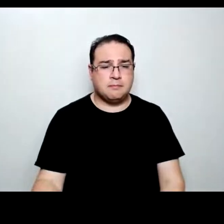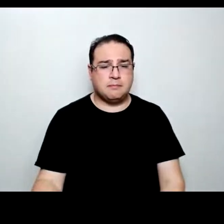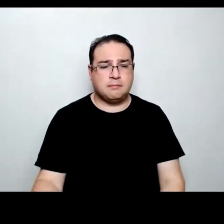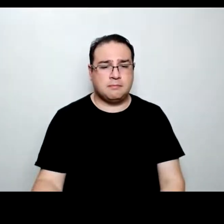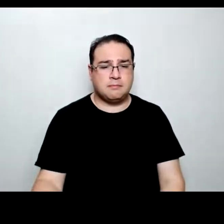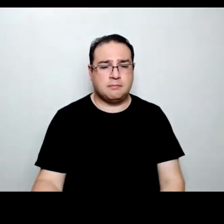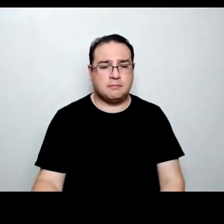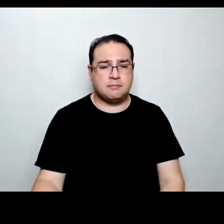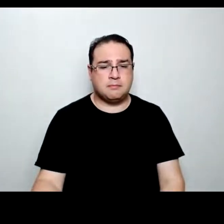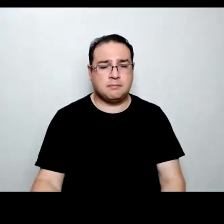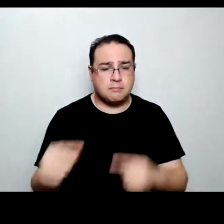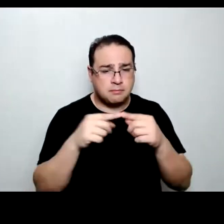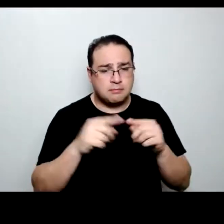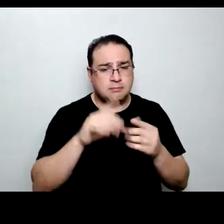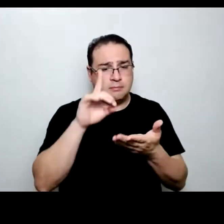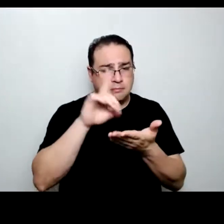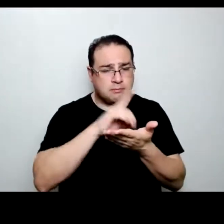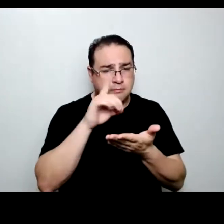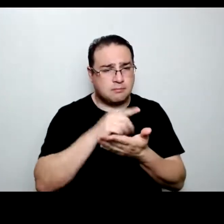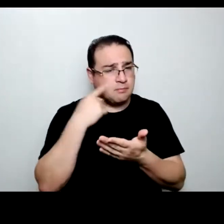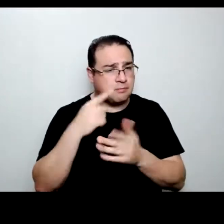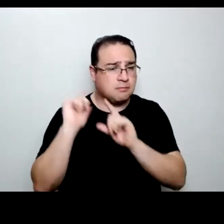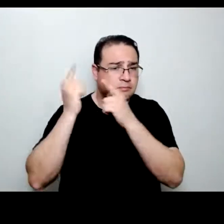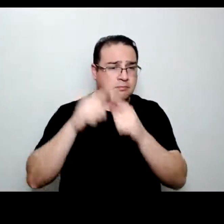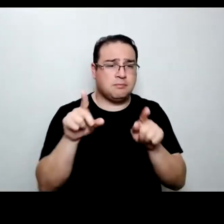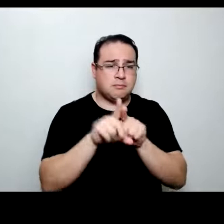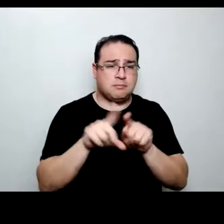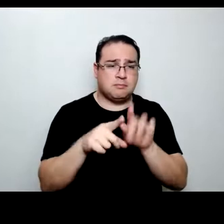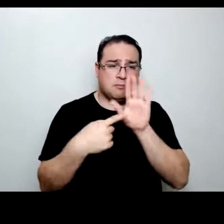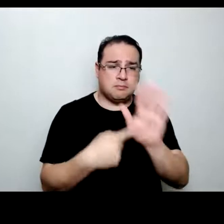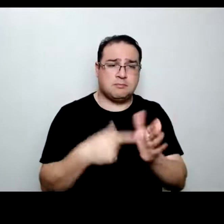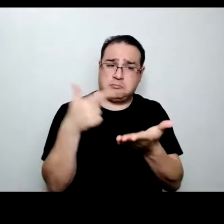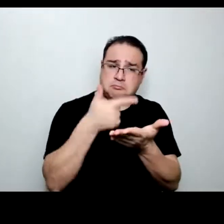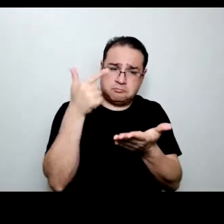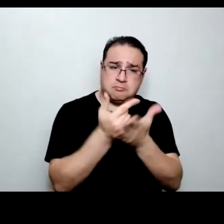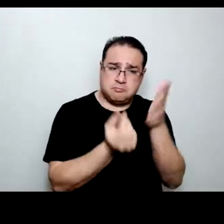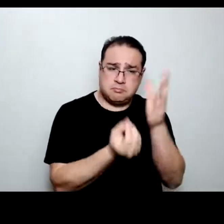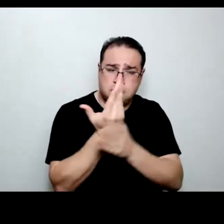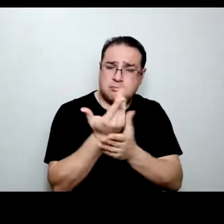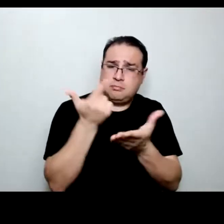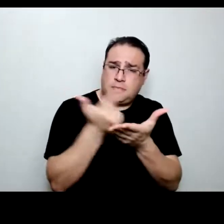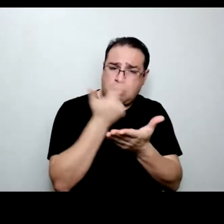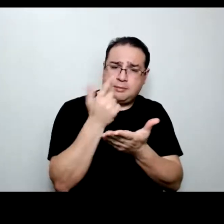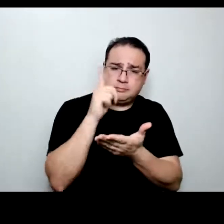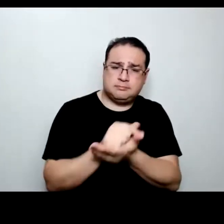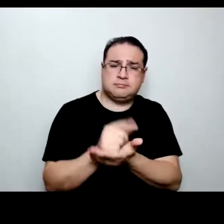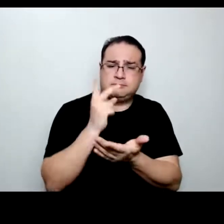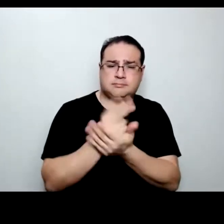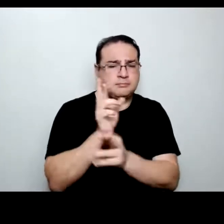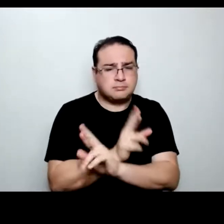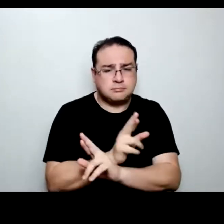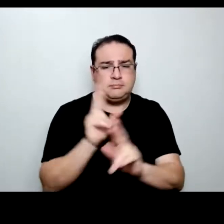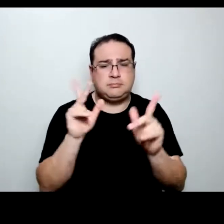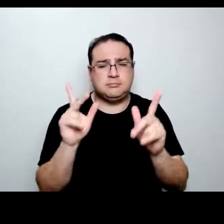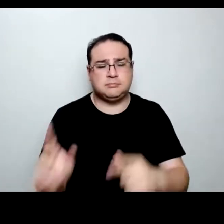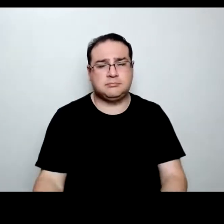Um dicionário, né, ainda que tradicionalmente também tenha sido um livro, mas é um livro que é bastante diferente, é